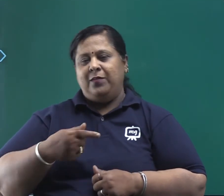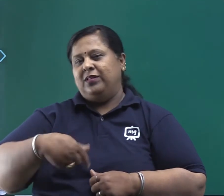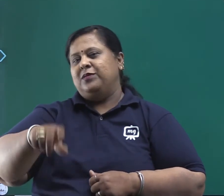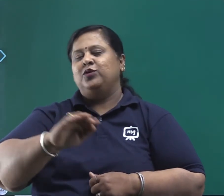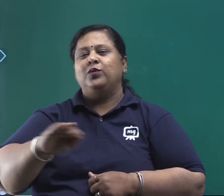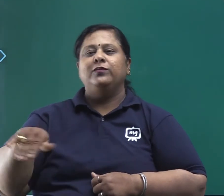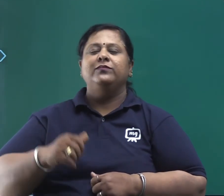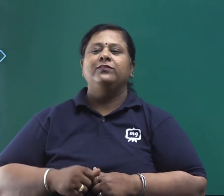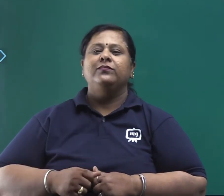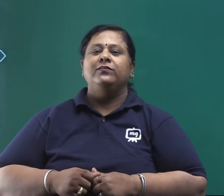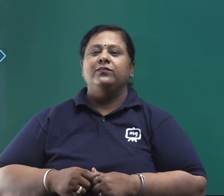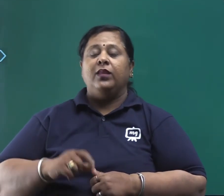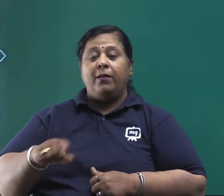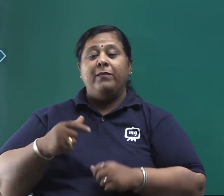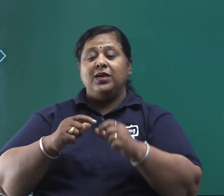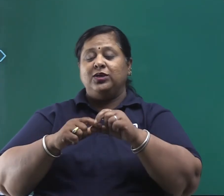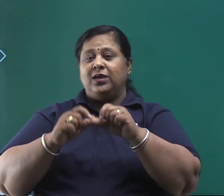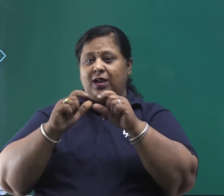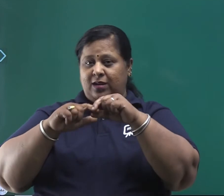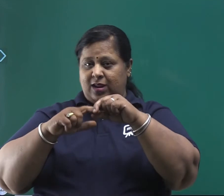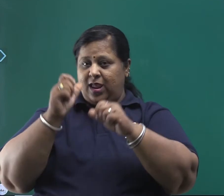बच्चों। प्रश्न 1।